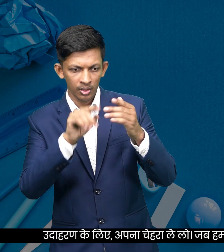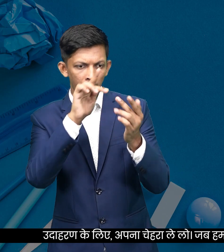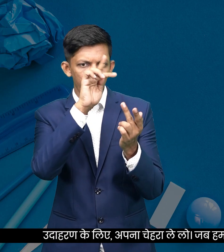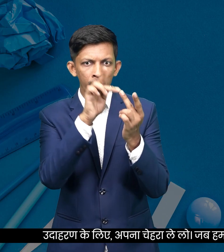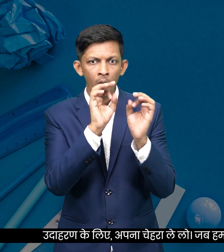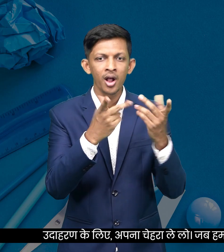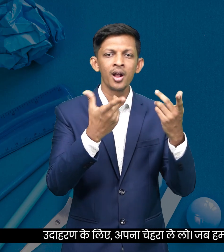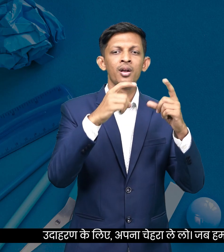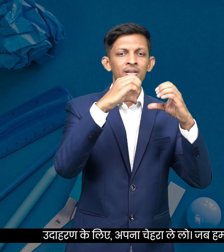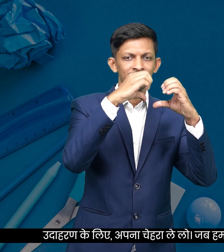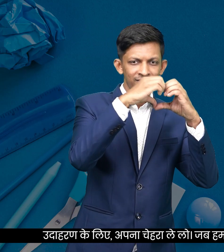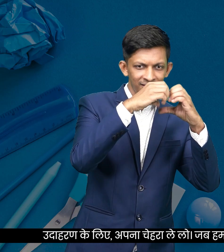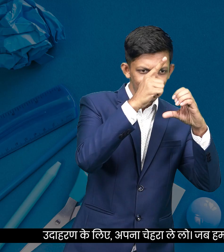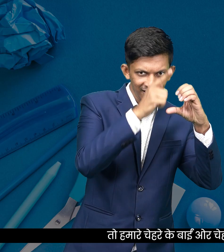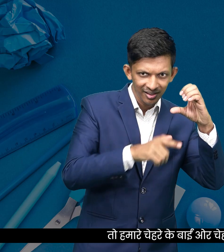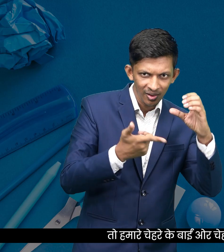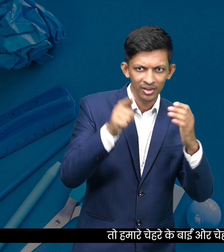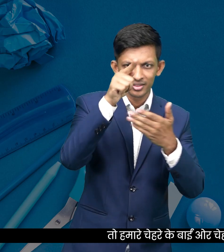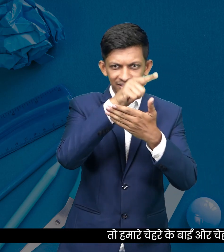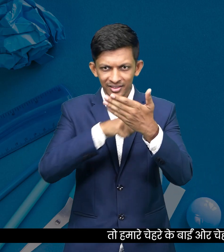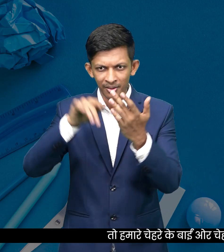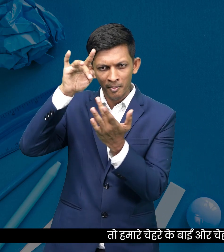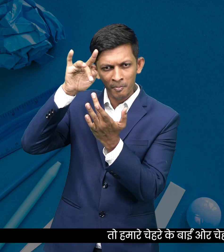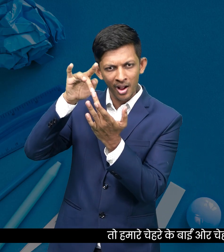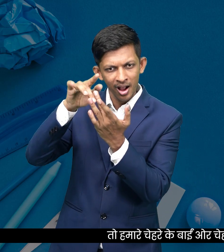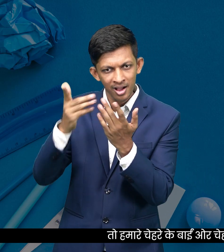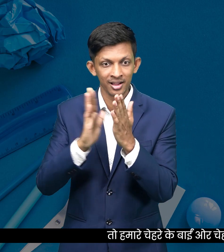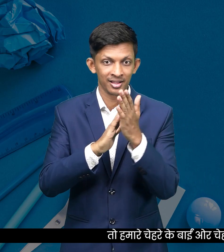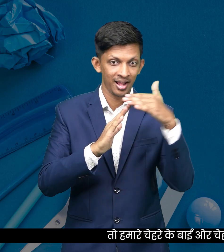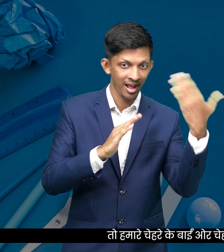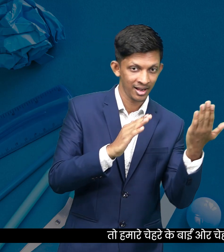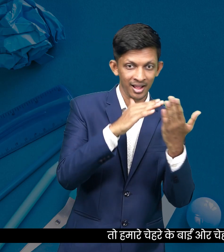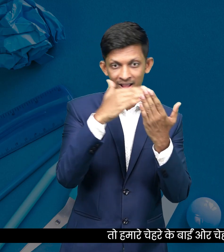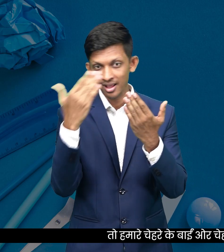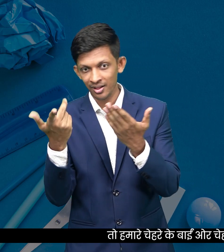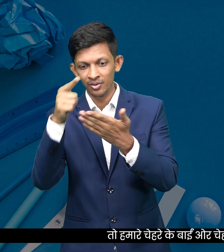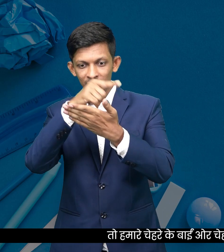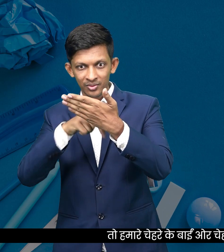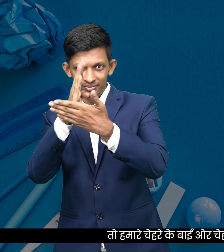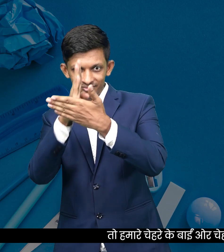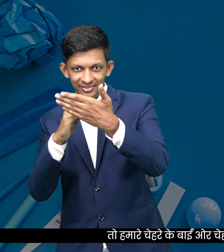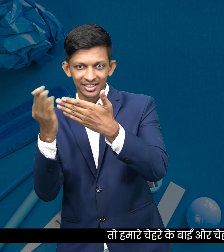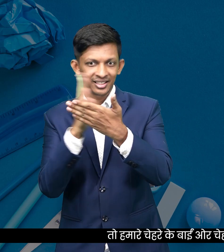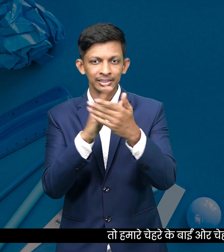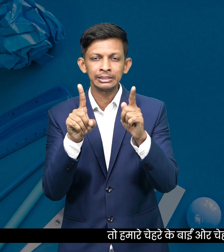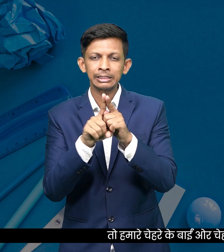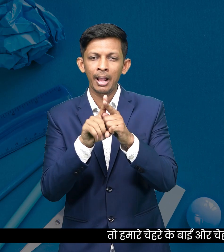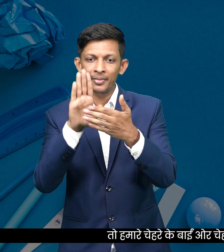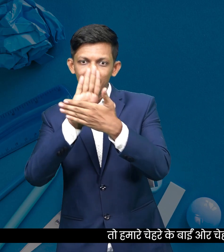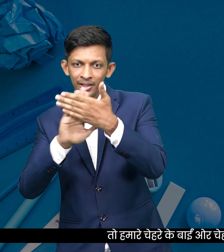के नीचे एक रेखा खींचते हैं तो हमारे चेहरे के बाईं ओर चेहरे के दाईं ओर सममित होते